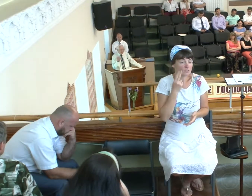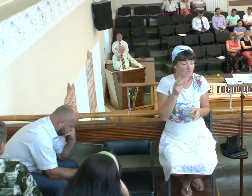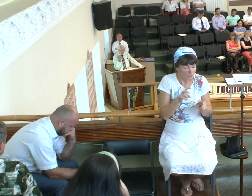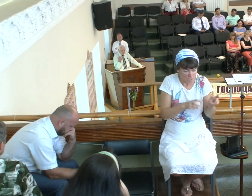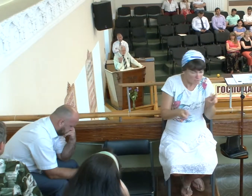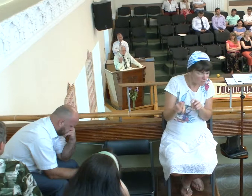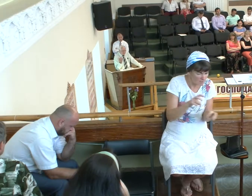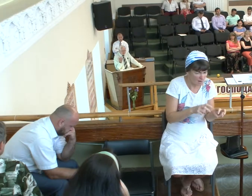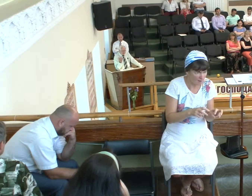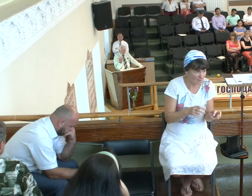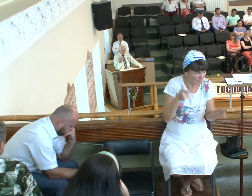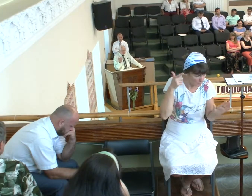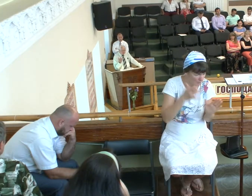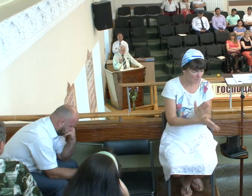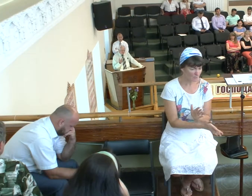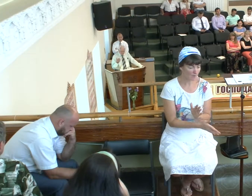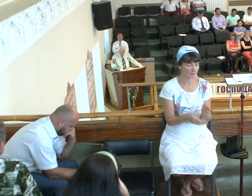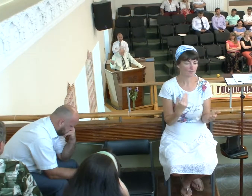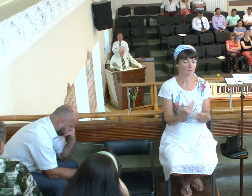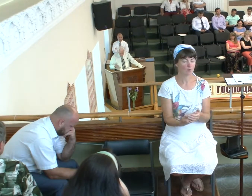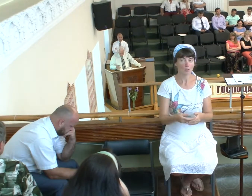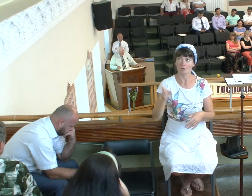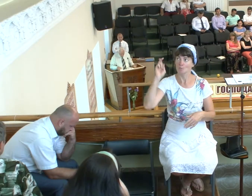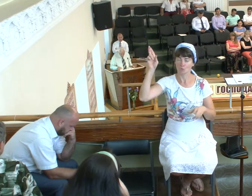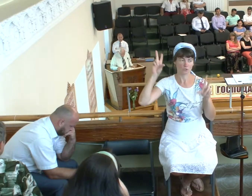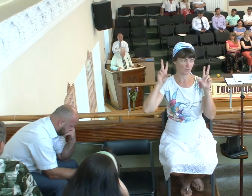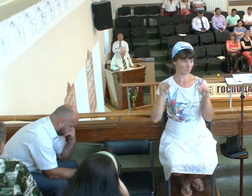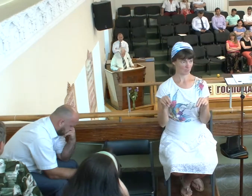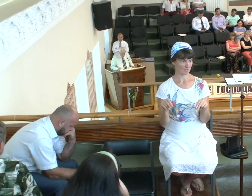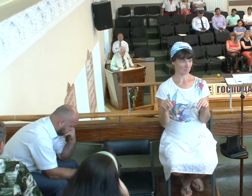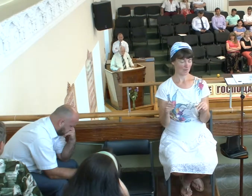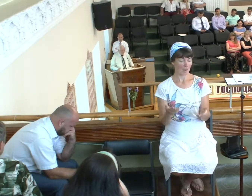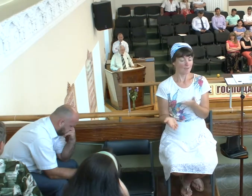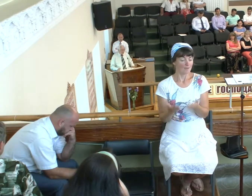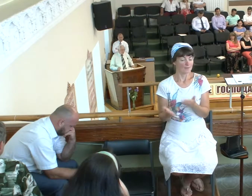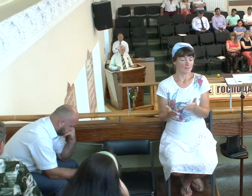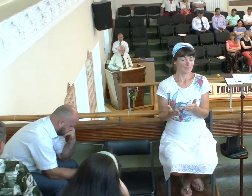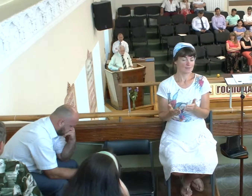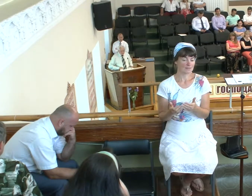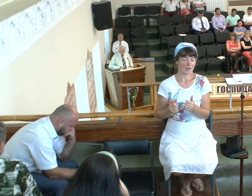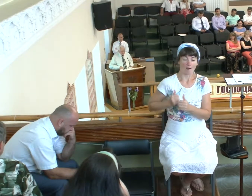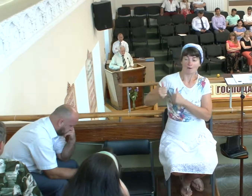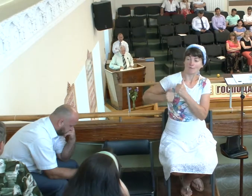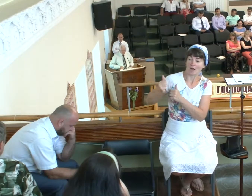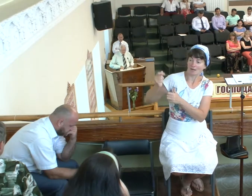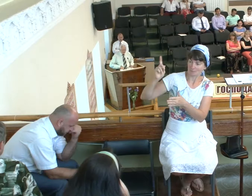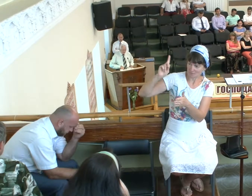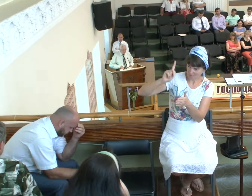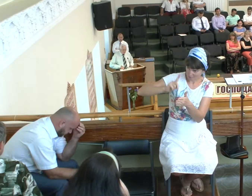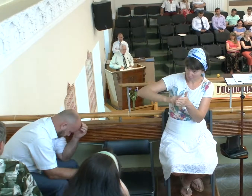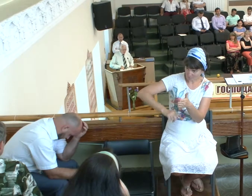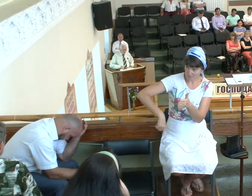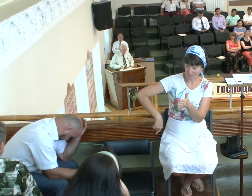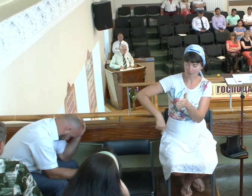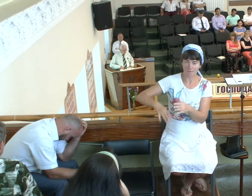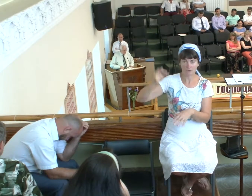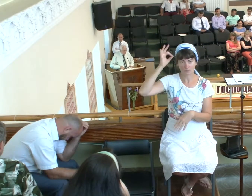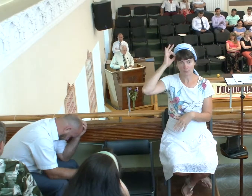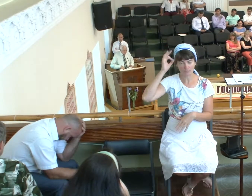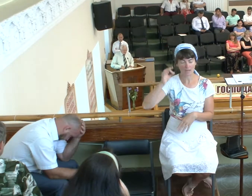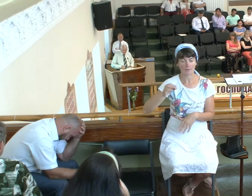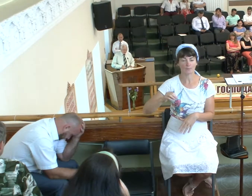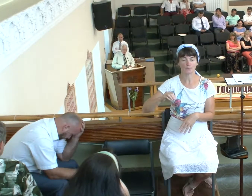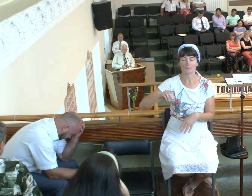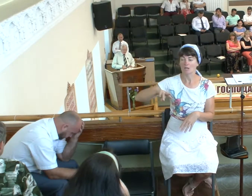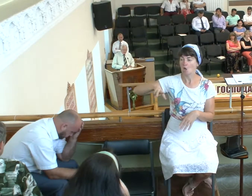себя Божье обетование. Если мы хвалимся верой Георга Мюллера, основателя сиротских приютов, то